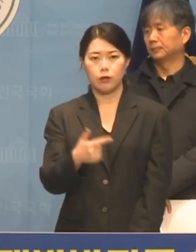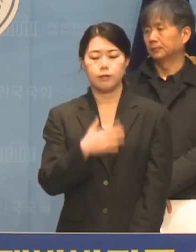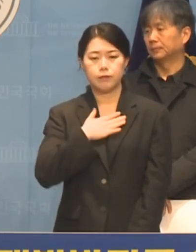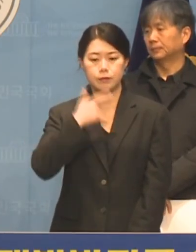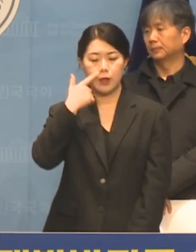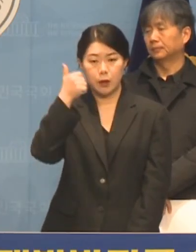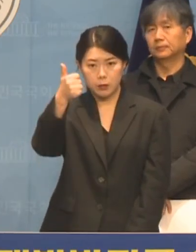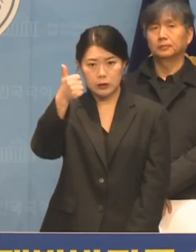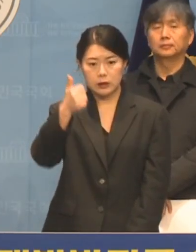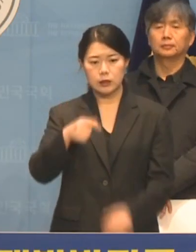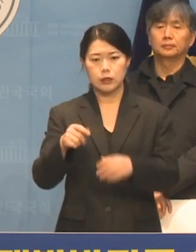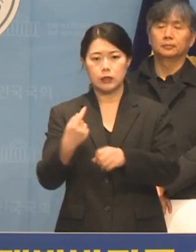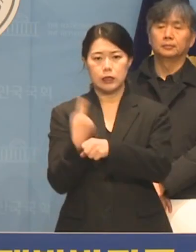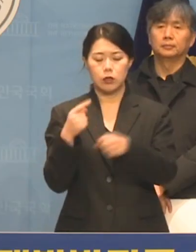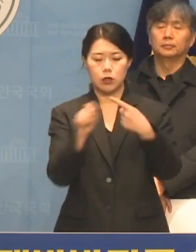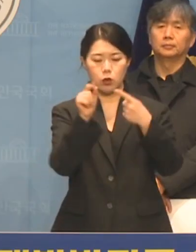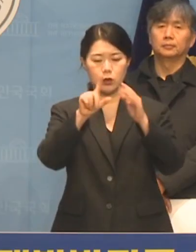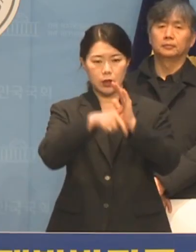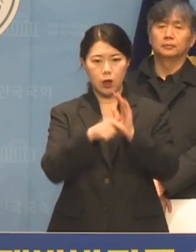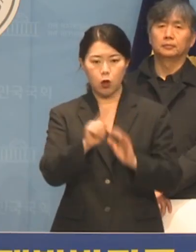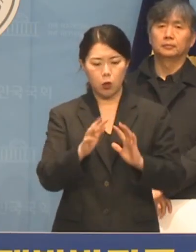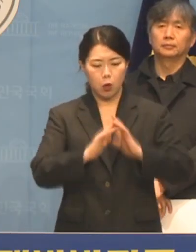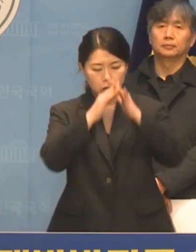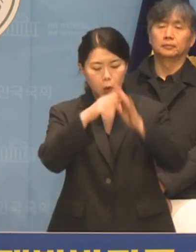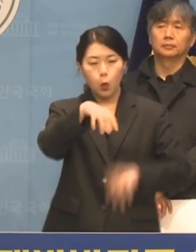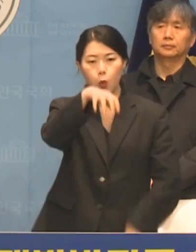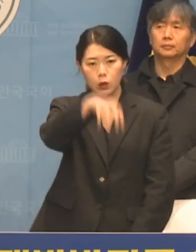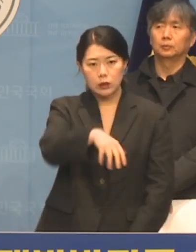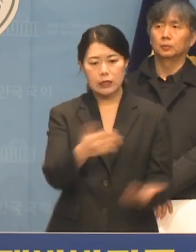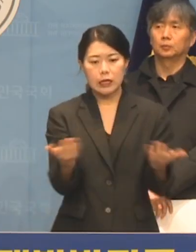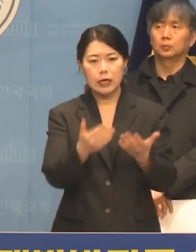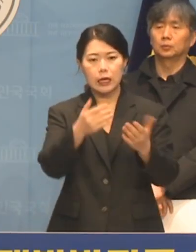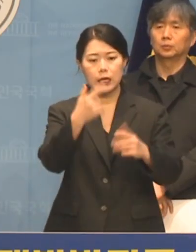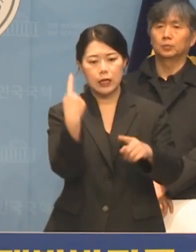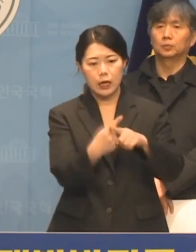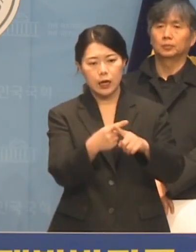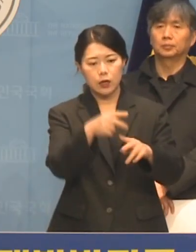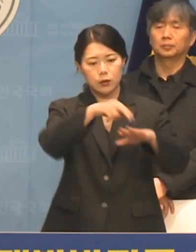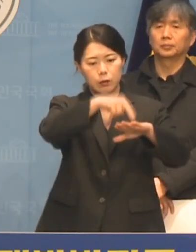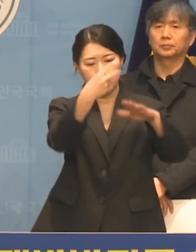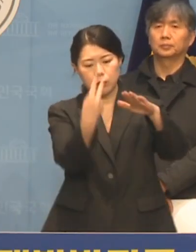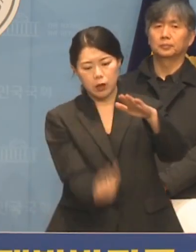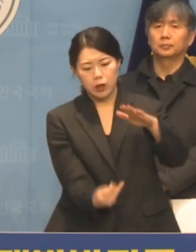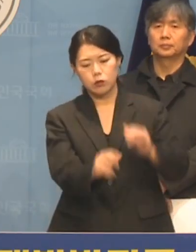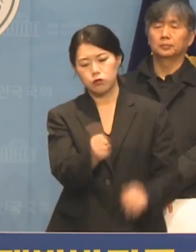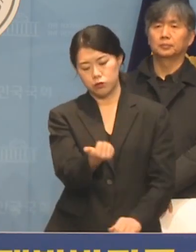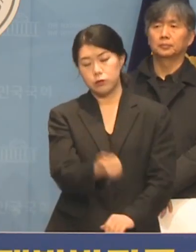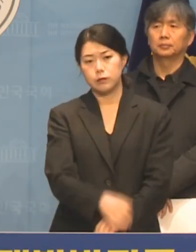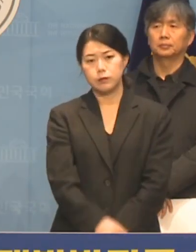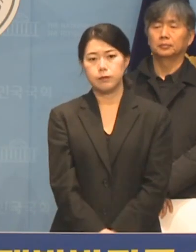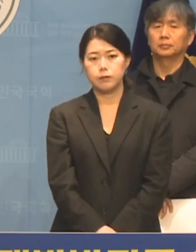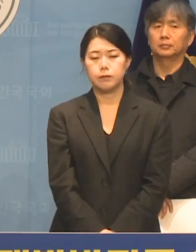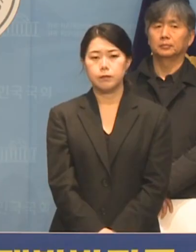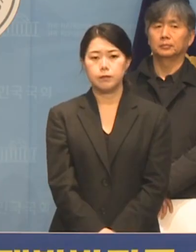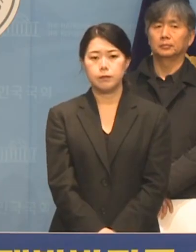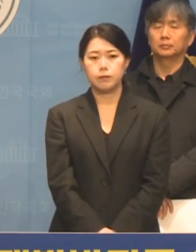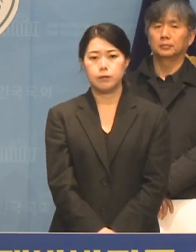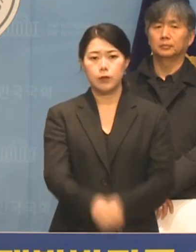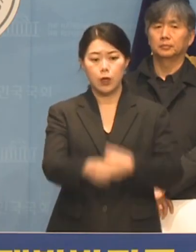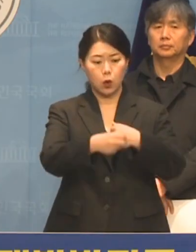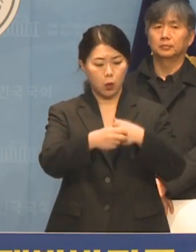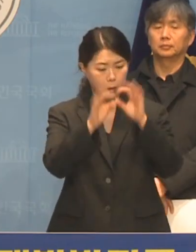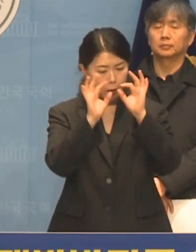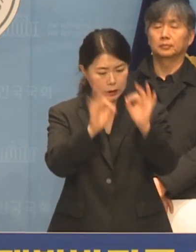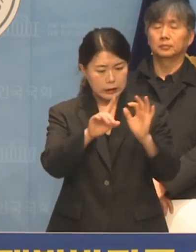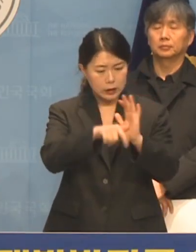아버지는 작년 1월 서울의 한 건설 현장에서 작업 중 추락해 돌아가셨습니다. 의료기록에